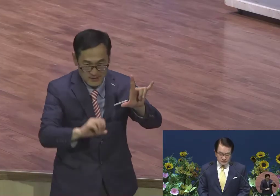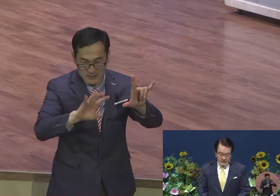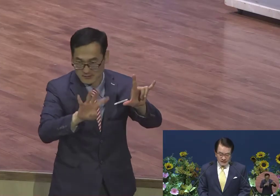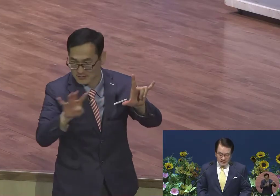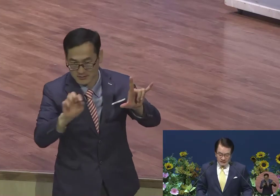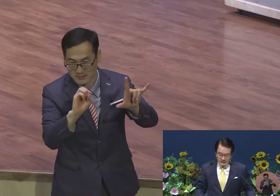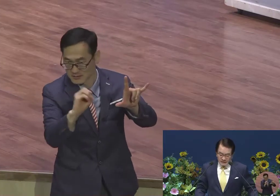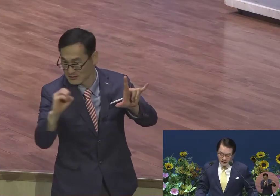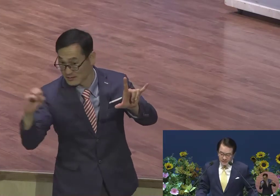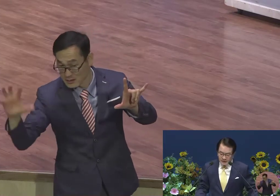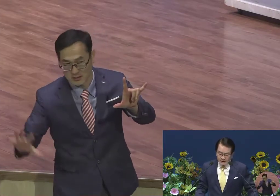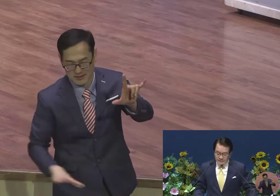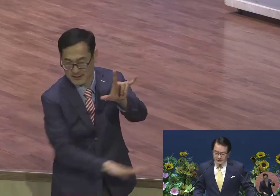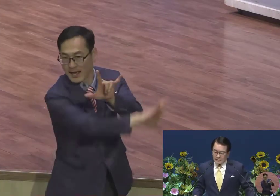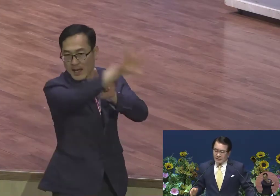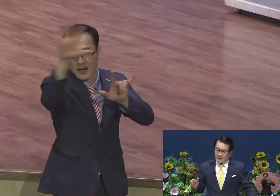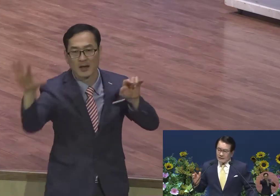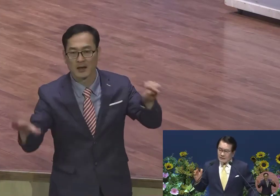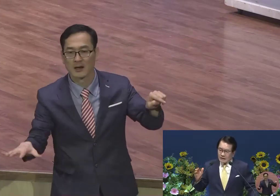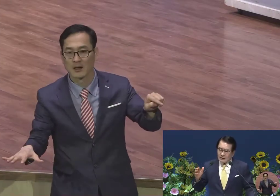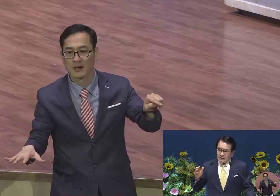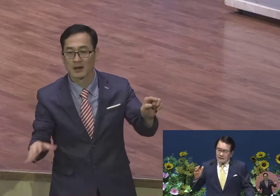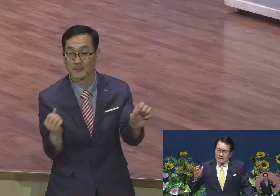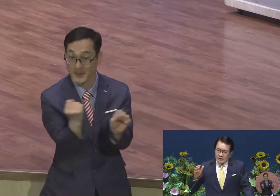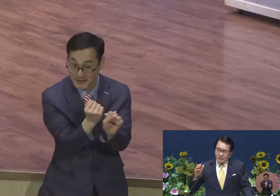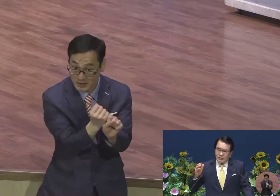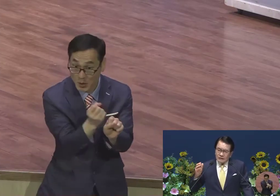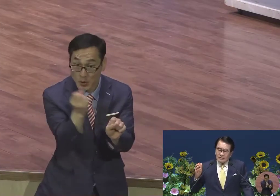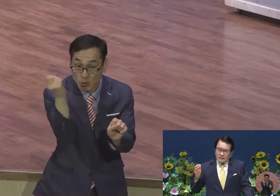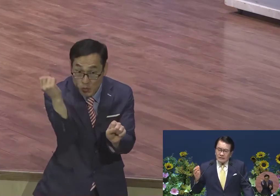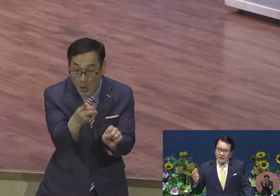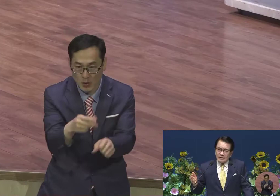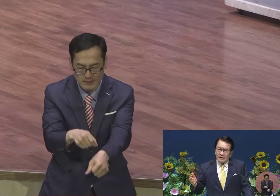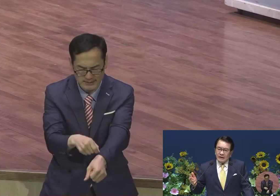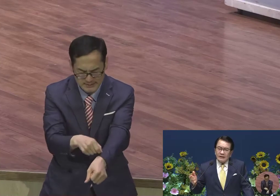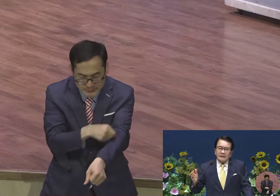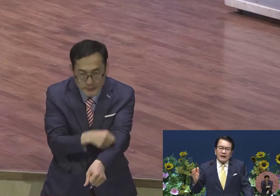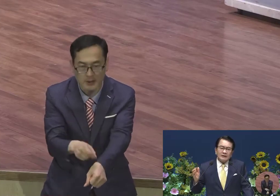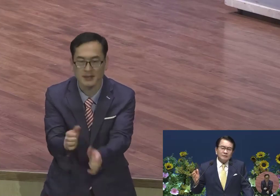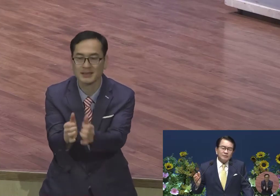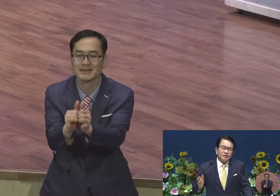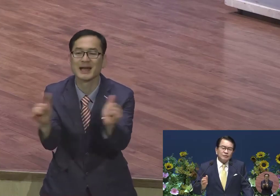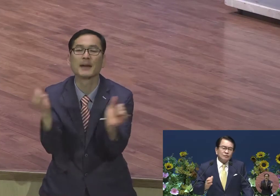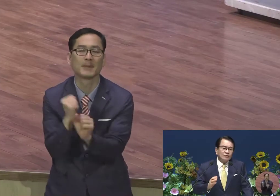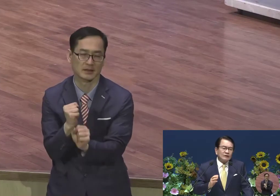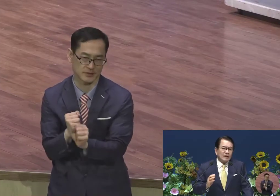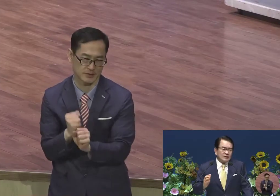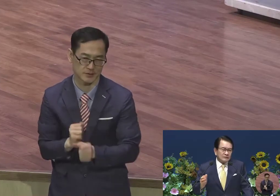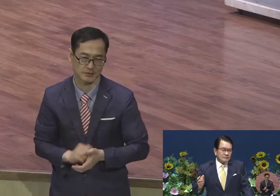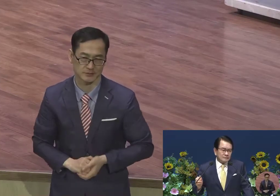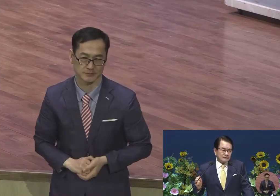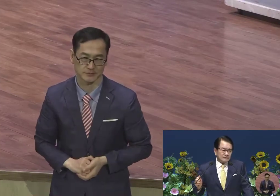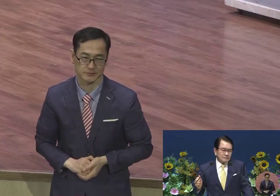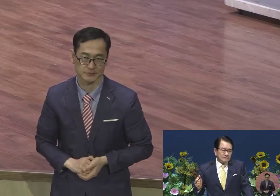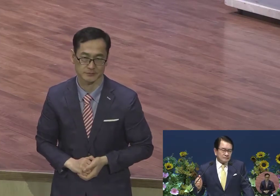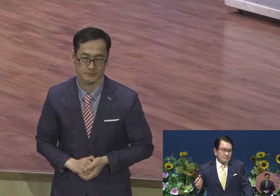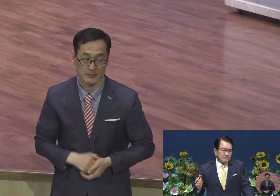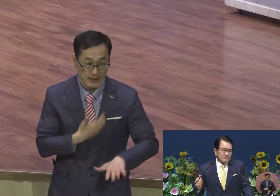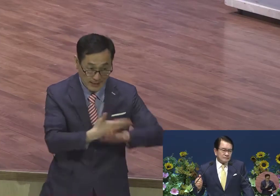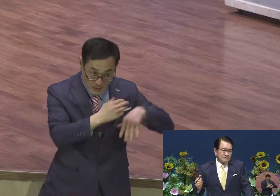그런데 특별히 인간을 창조하실 때의 다른 피조물과 달리.